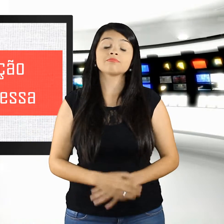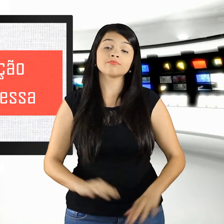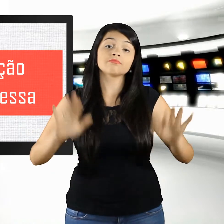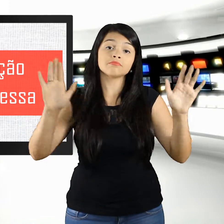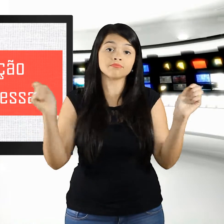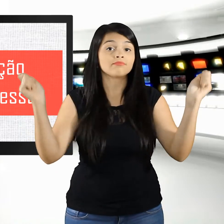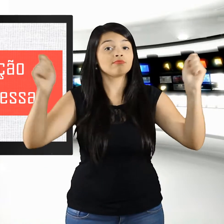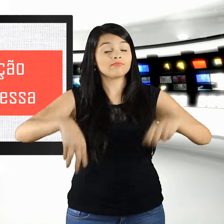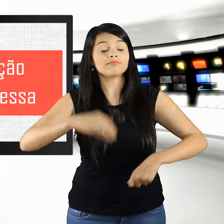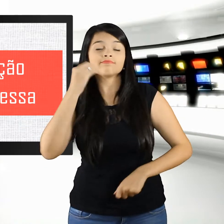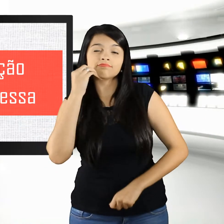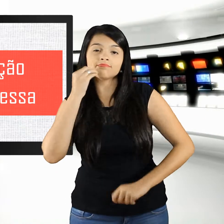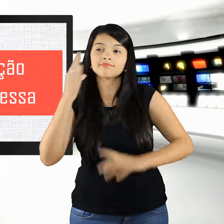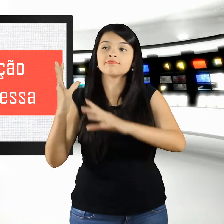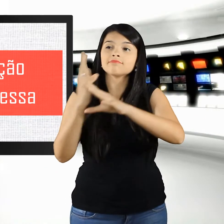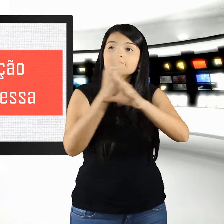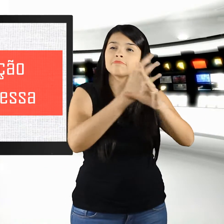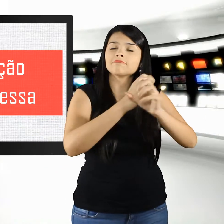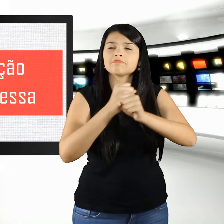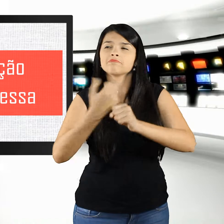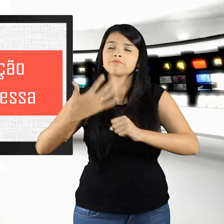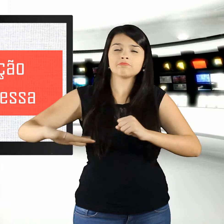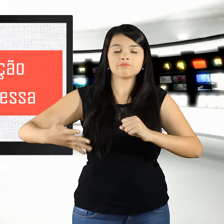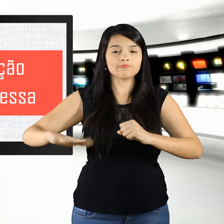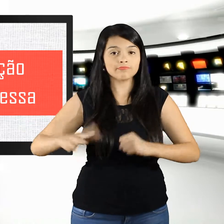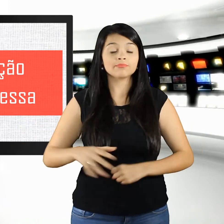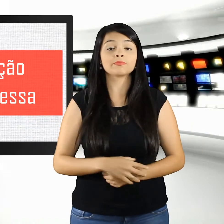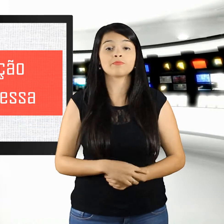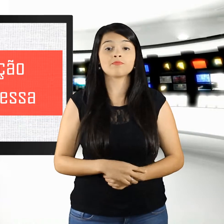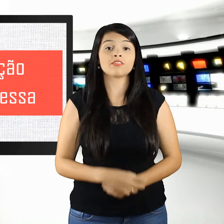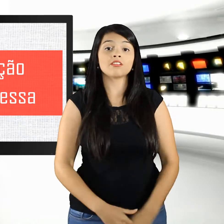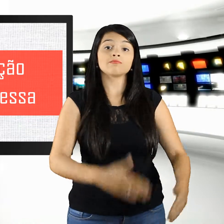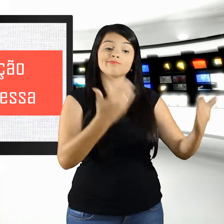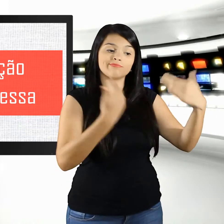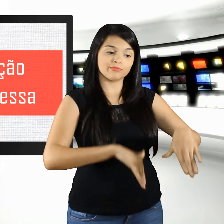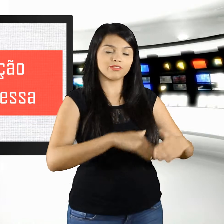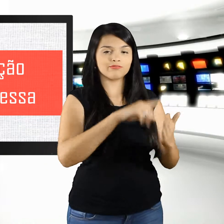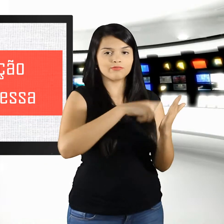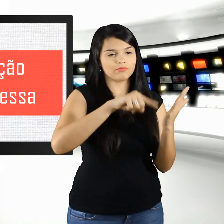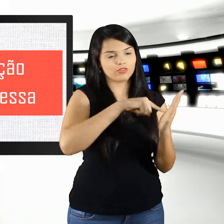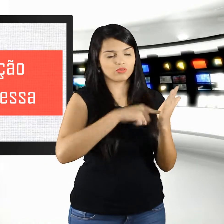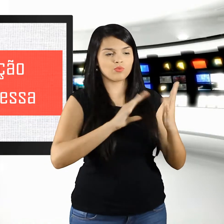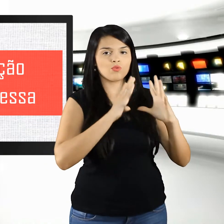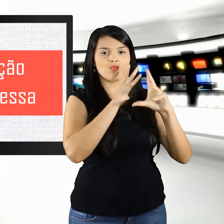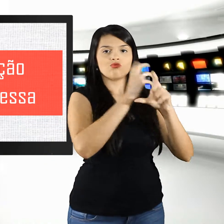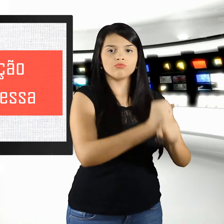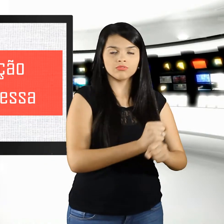possível fazer um balanço parcial. De acordo com o resultado da prova objetiva, dos